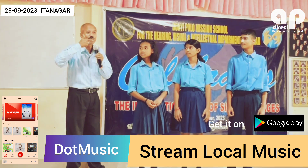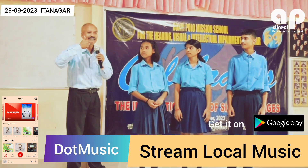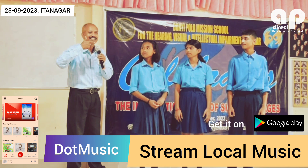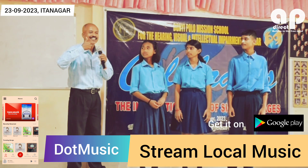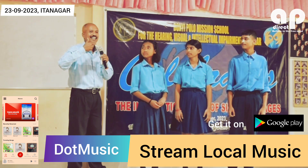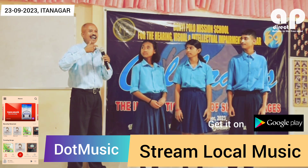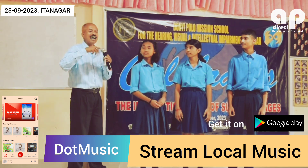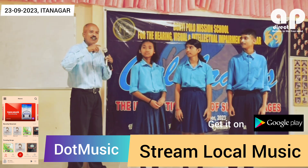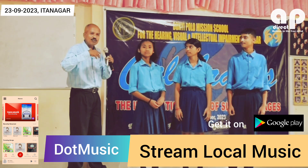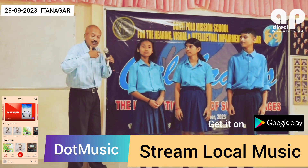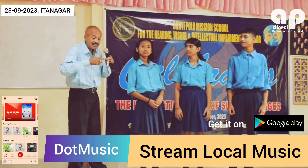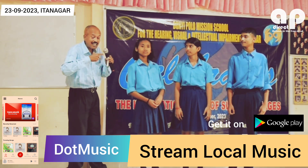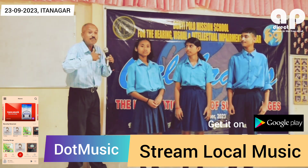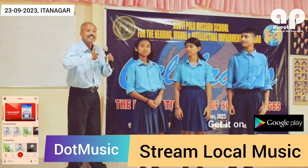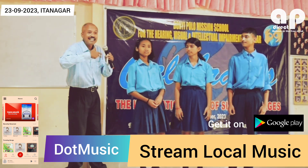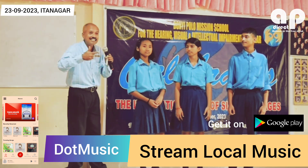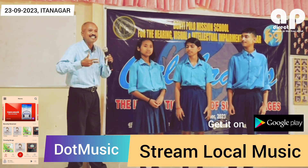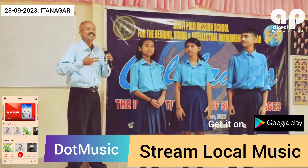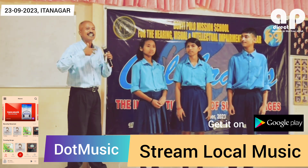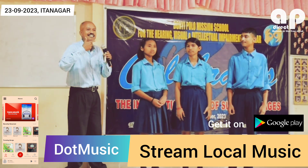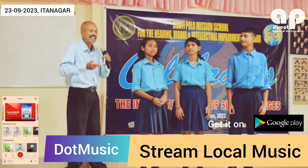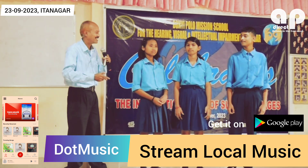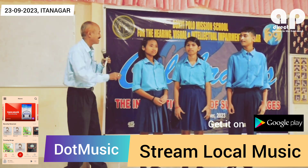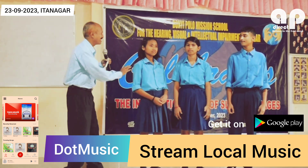मूवमेंट एंड ऑल्सो सम गेस्चर्स एंड साइंस.